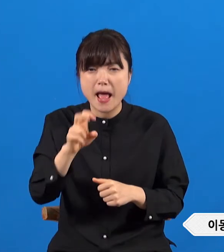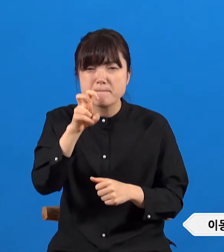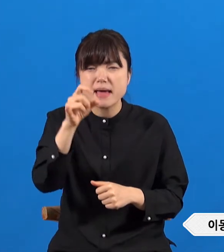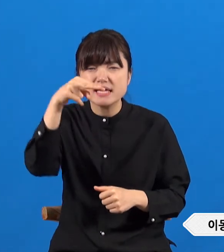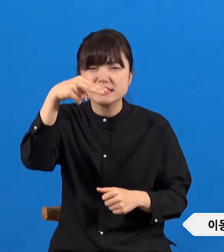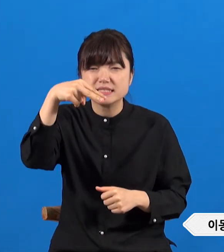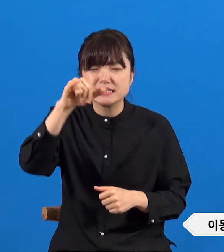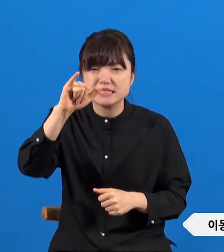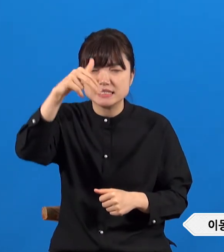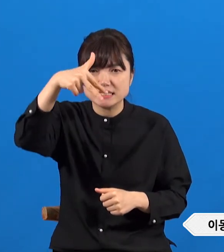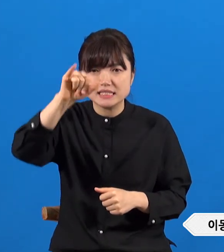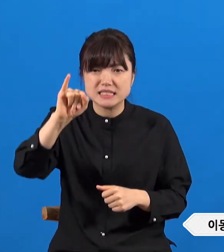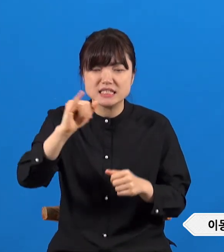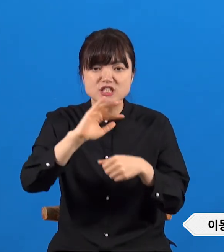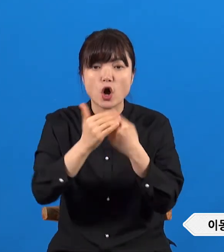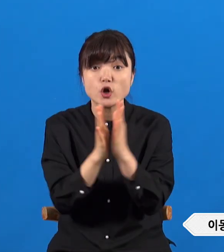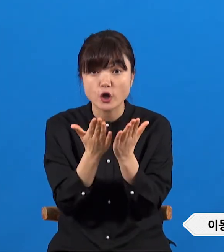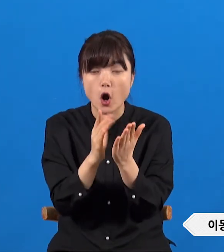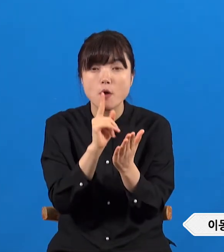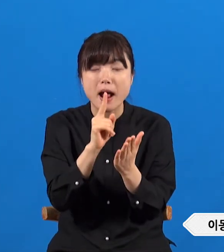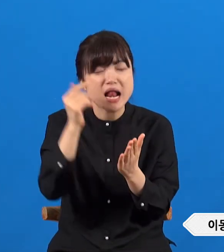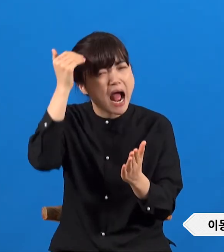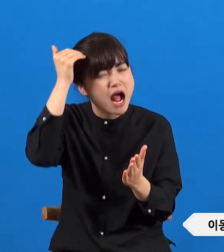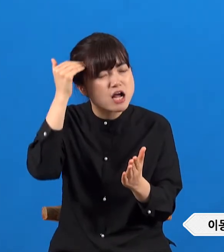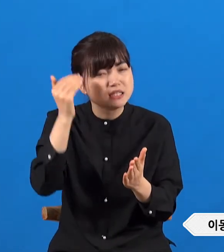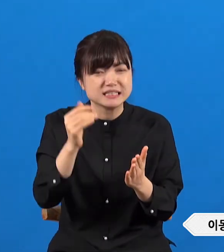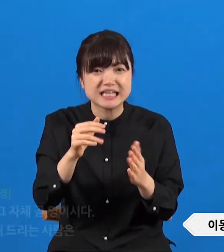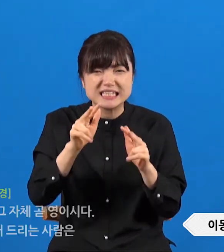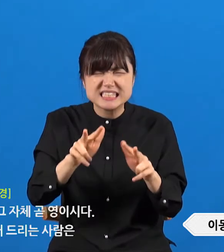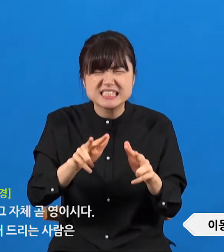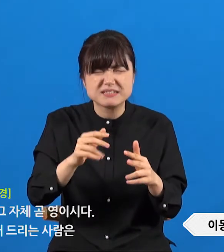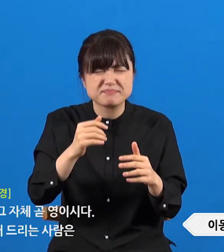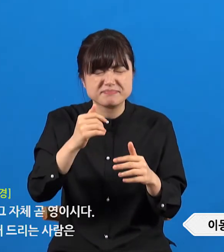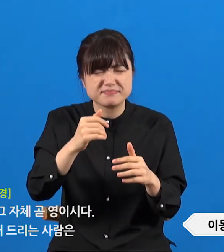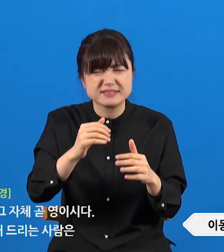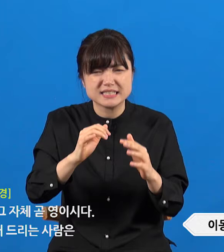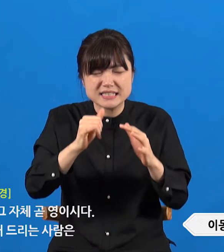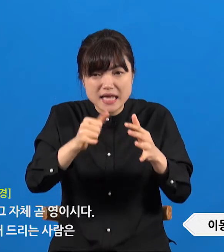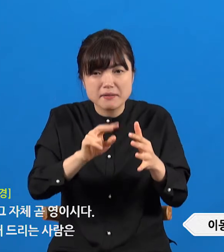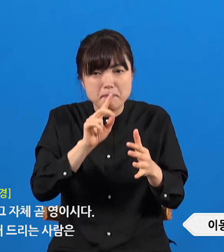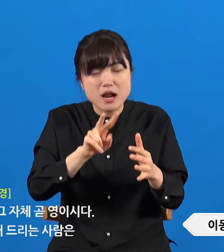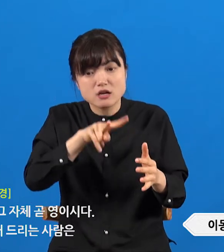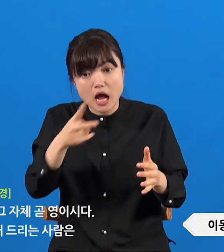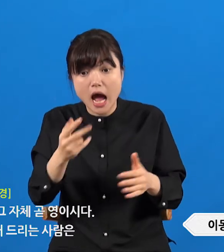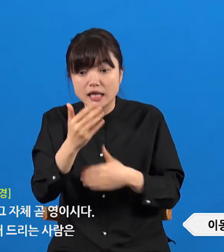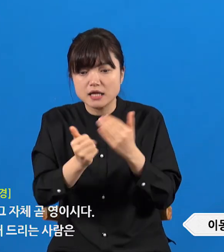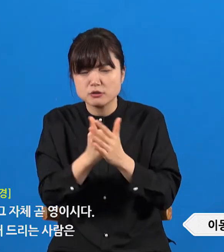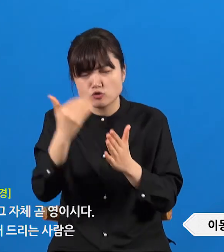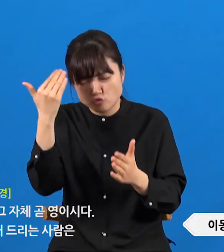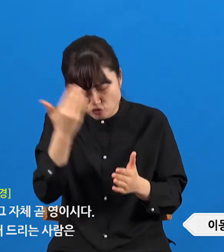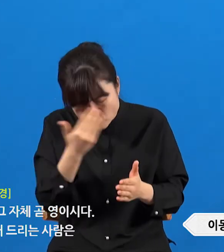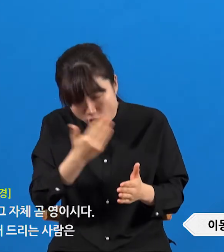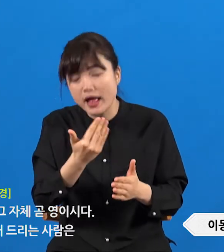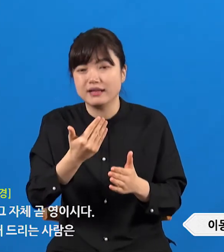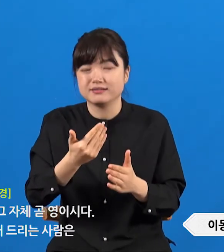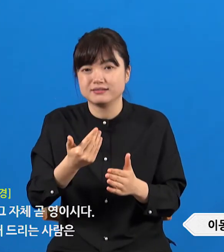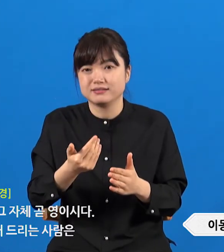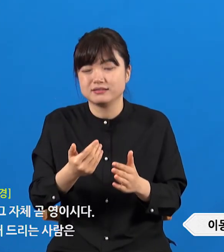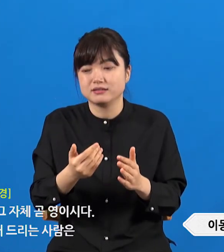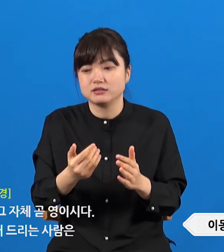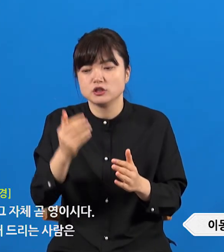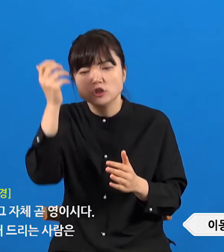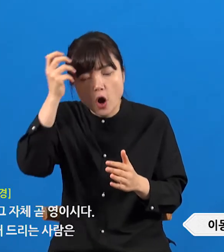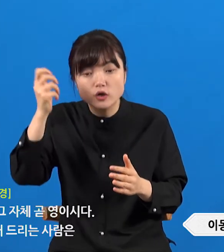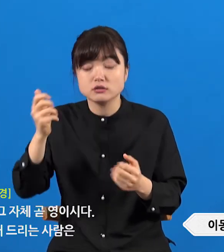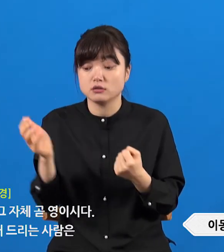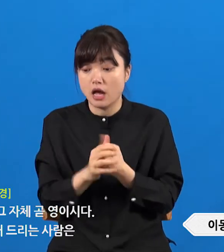이 대목을 현대적인 언어로 이렇게 번역했습니다. 하나님은 순전한 존재 그 자체 곧 영이시다.